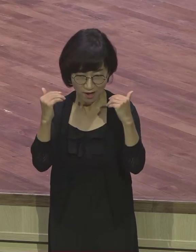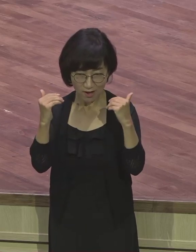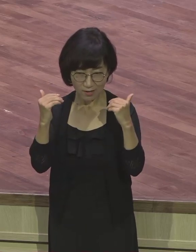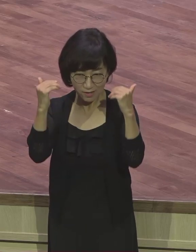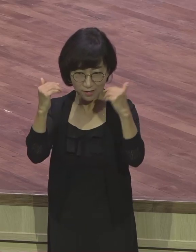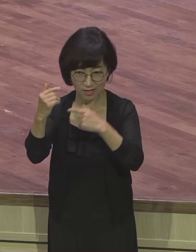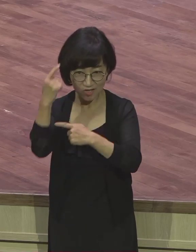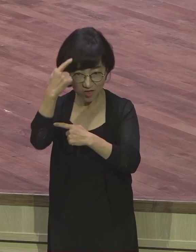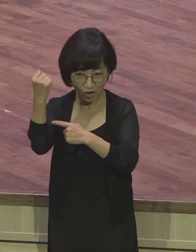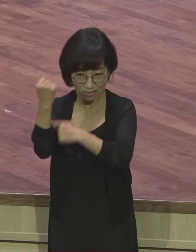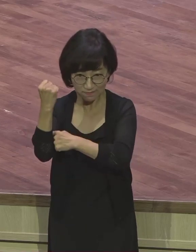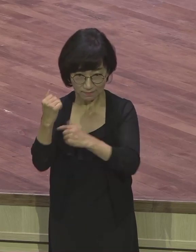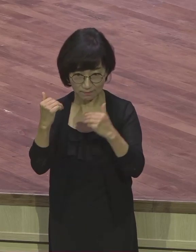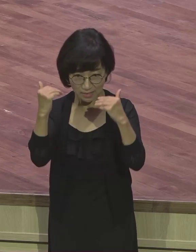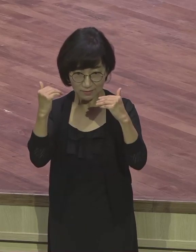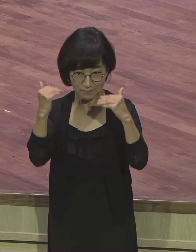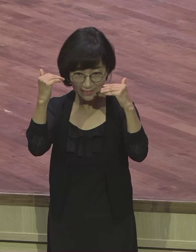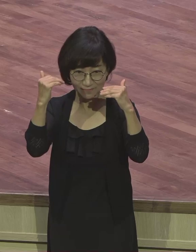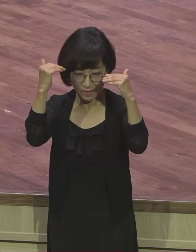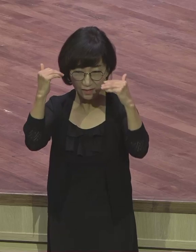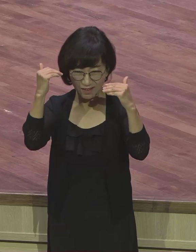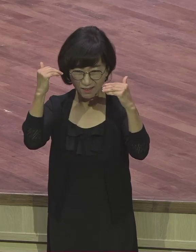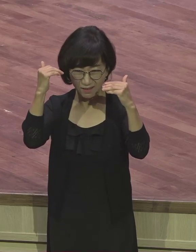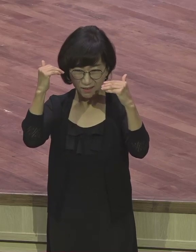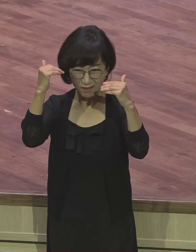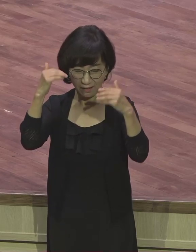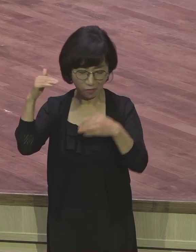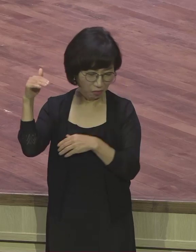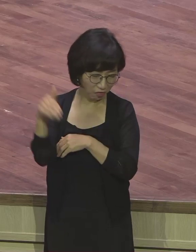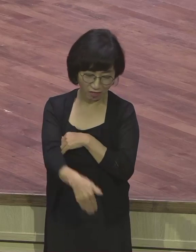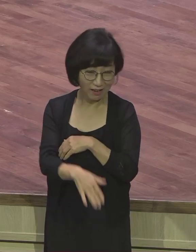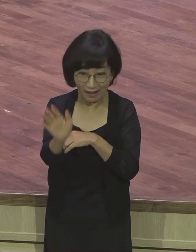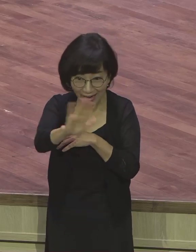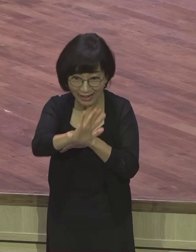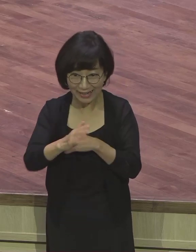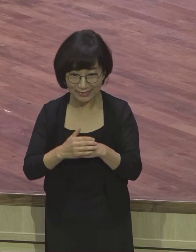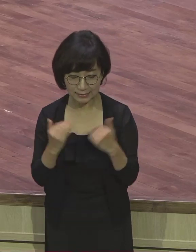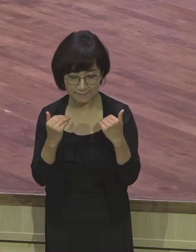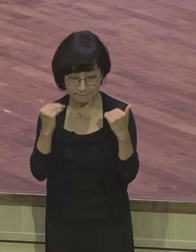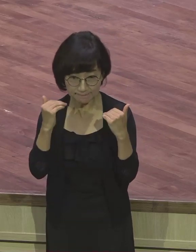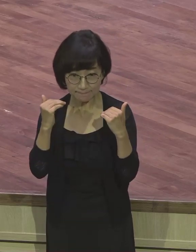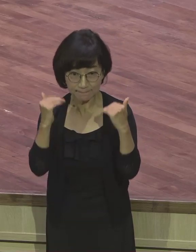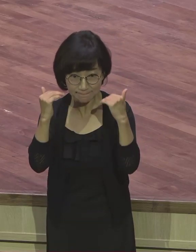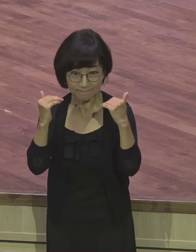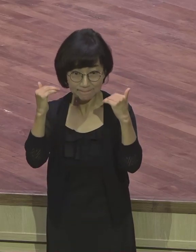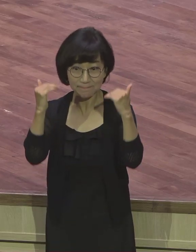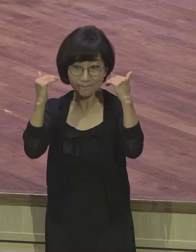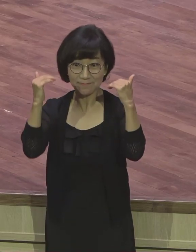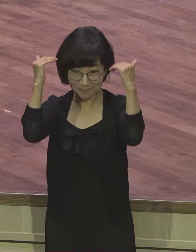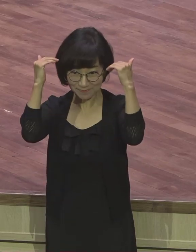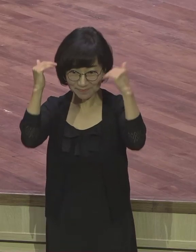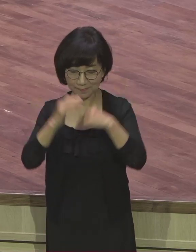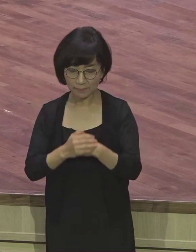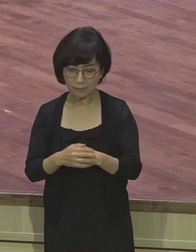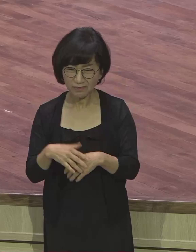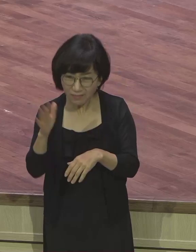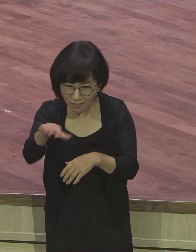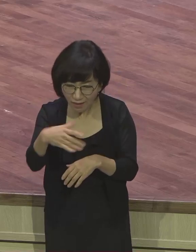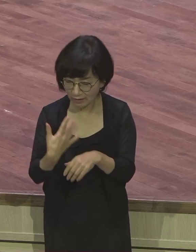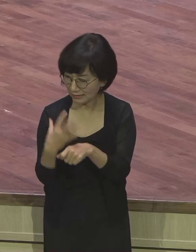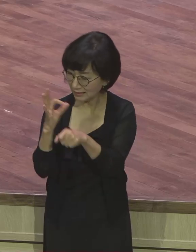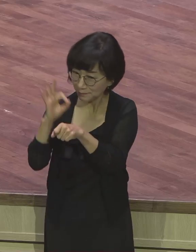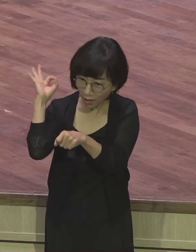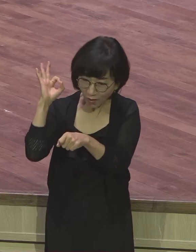돼. 해마다 성장. 퇴보하는 게 아니에요. 왜 퇴보하느냐? 왜 10년 전이나 지금이나 그렇게 신앙이